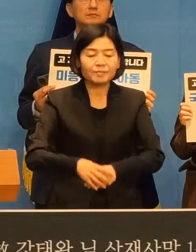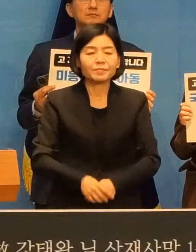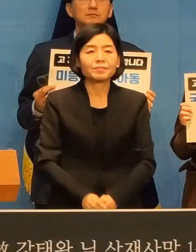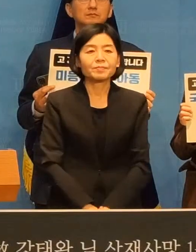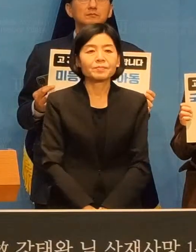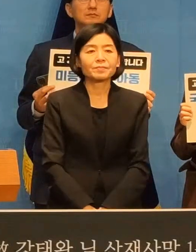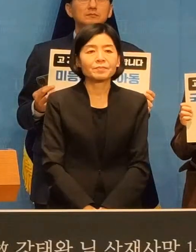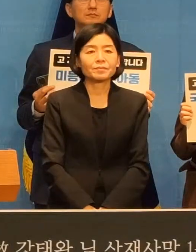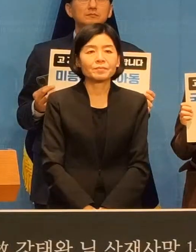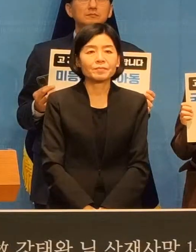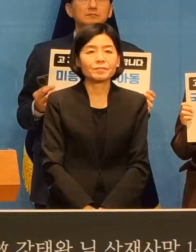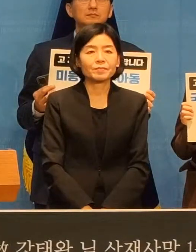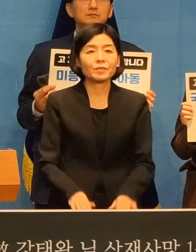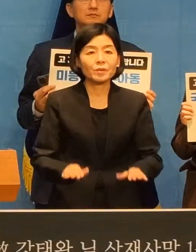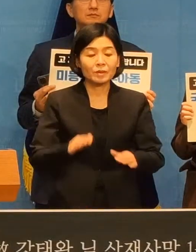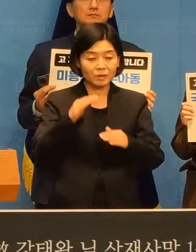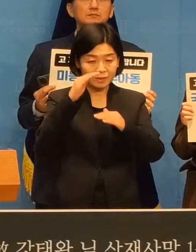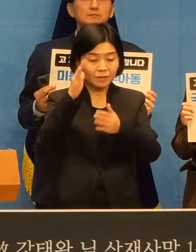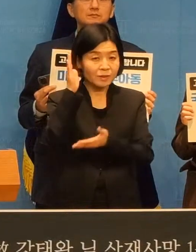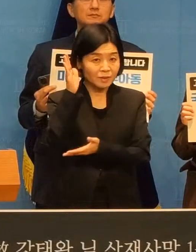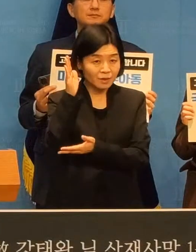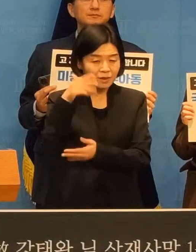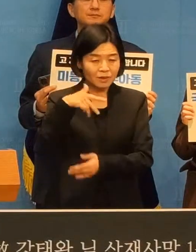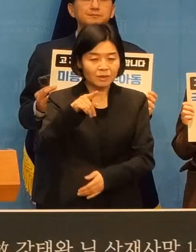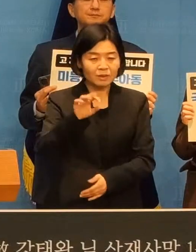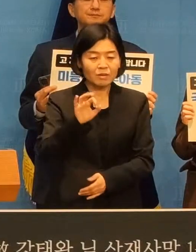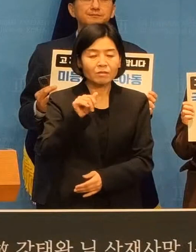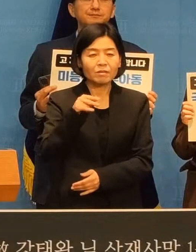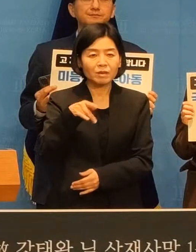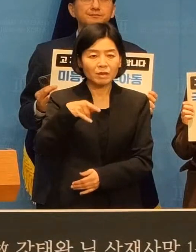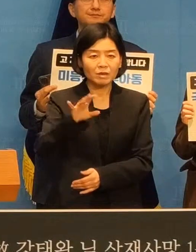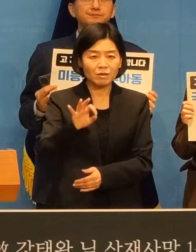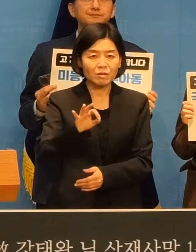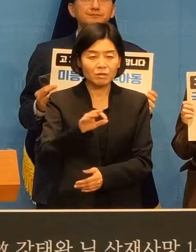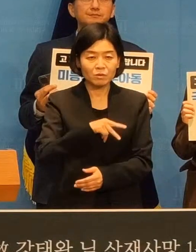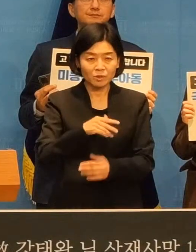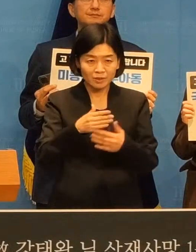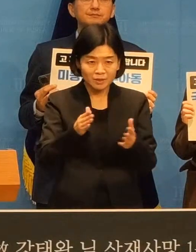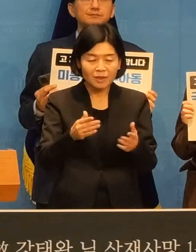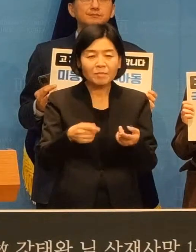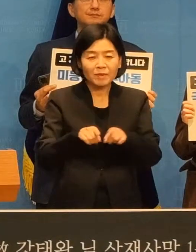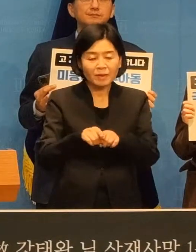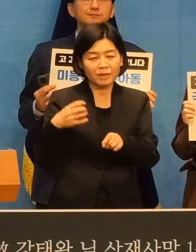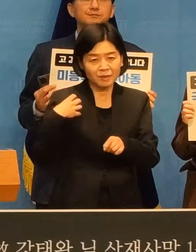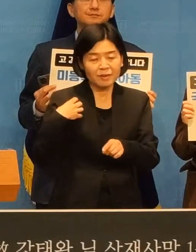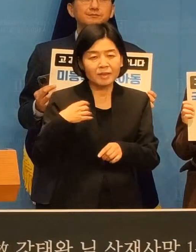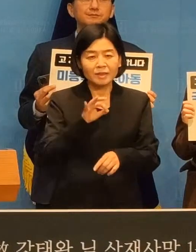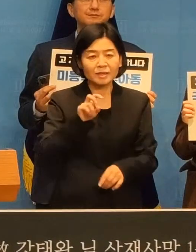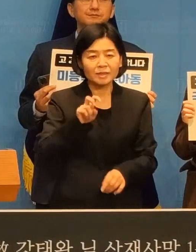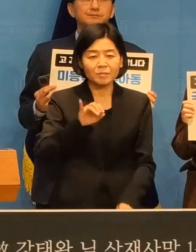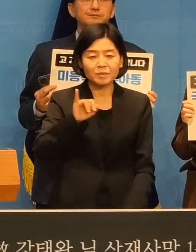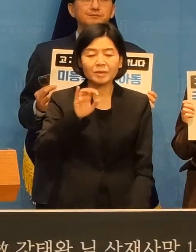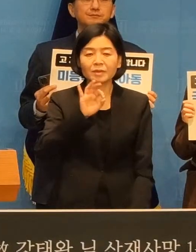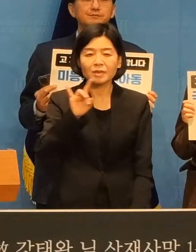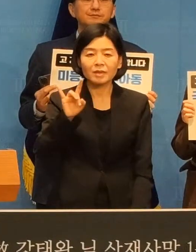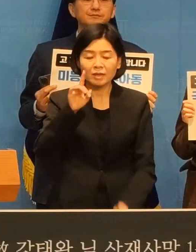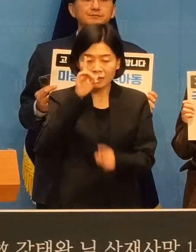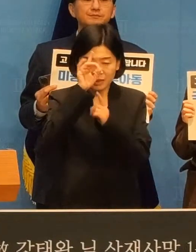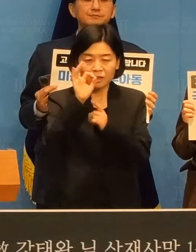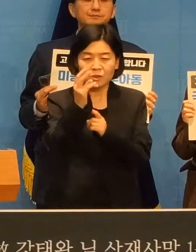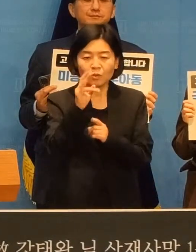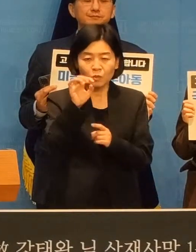오늘 기자회견은 정혜경 의원실에서 함께 준비해 주셨고 임미애 의원님과 이용우 의원실에서 함께 공동